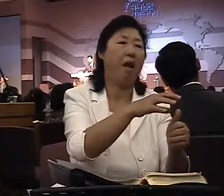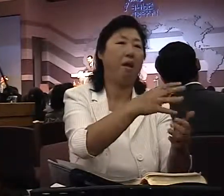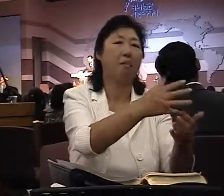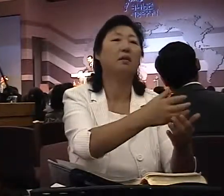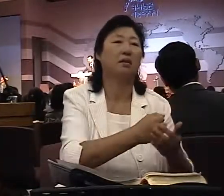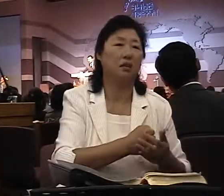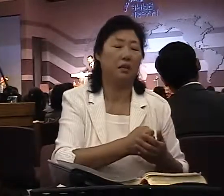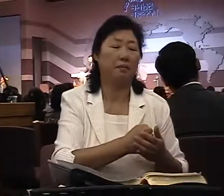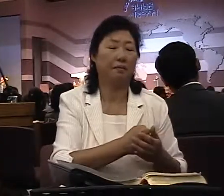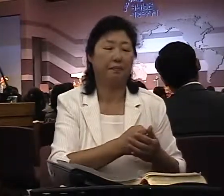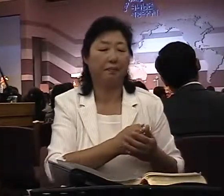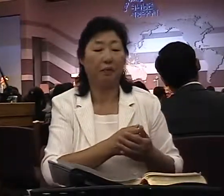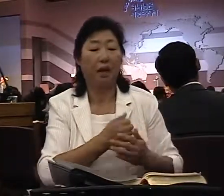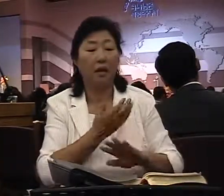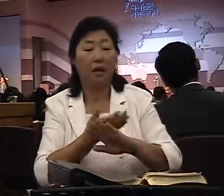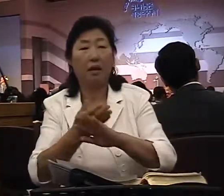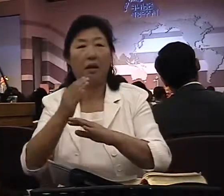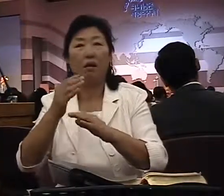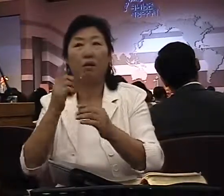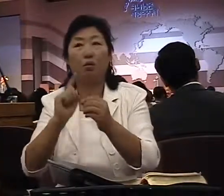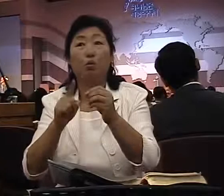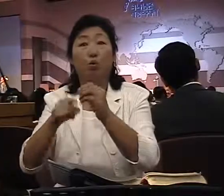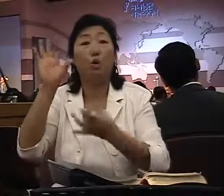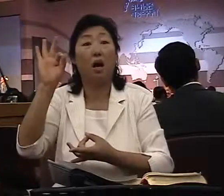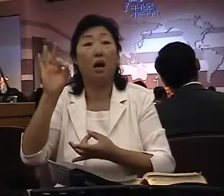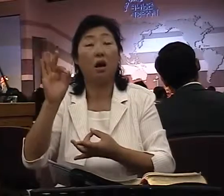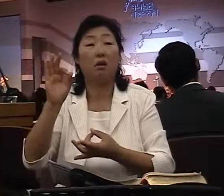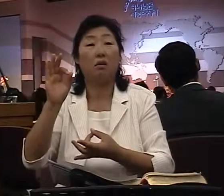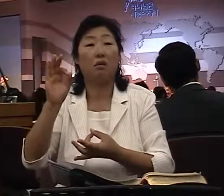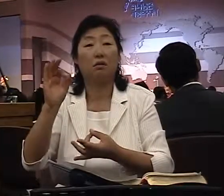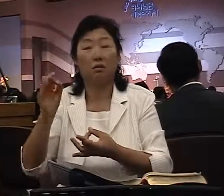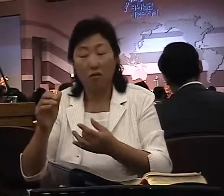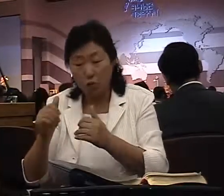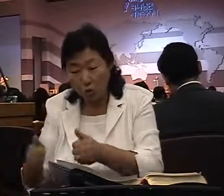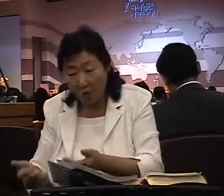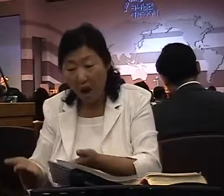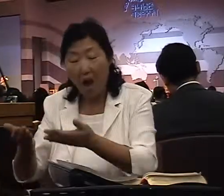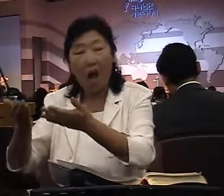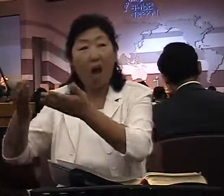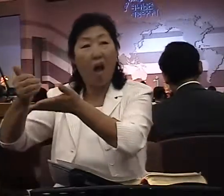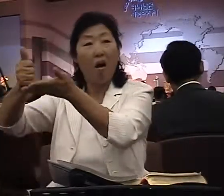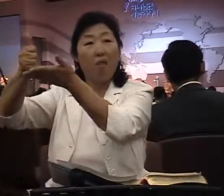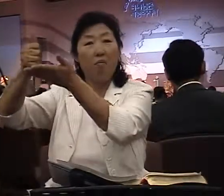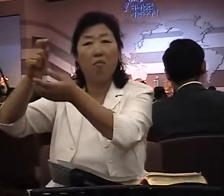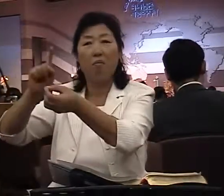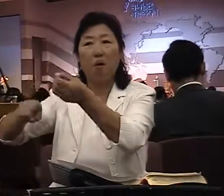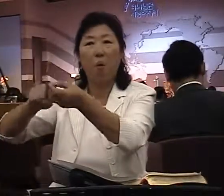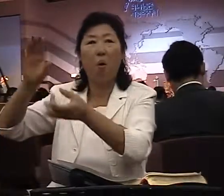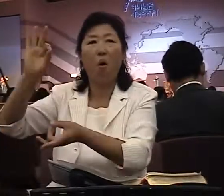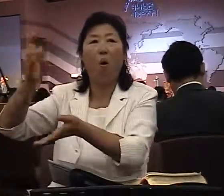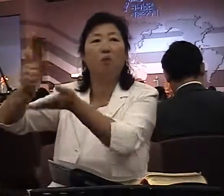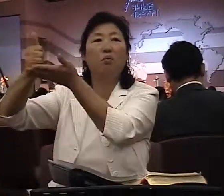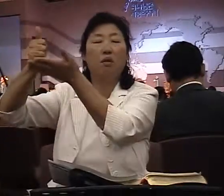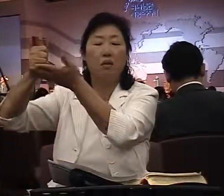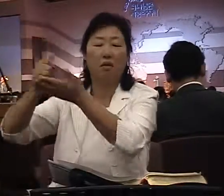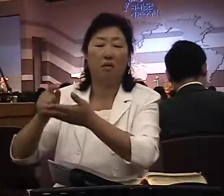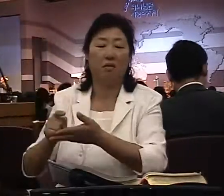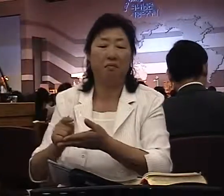그 다음 리스팅을 보세요. 우상 숭배와 술수. 여기 영어로 보면 뭐라고 나와 있죠? 여기 보면 idolatry and